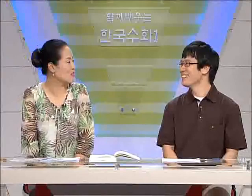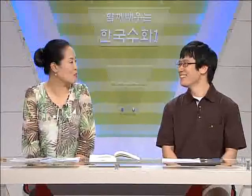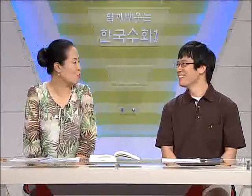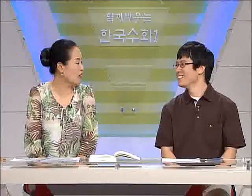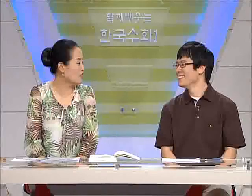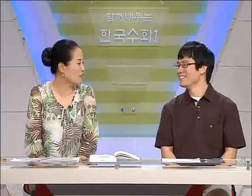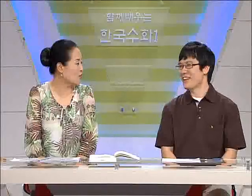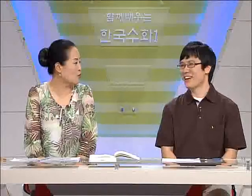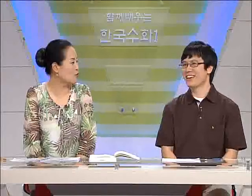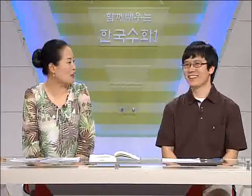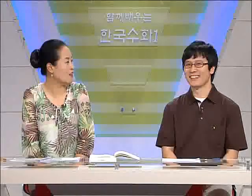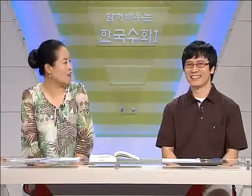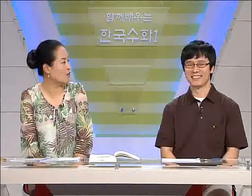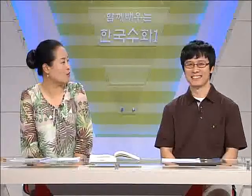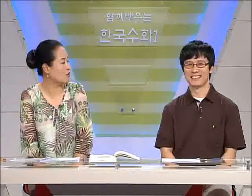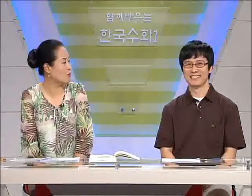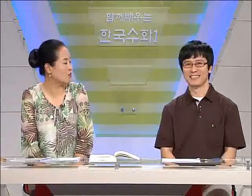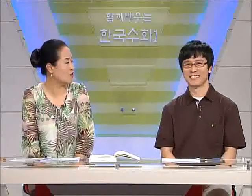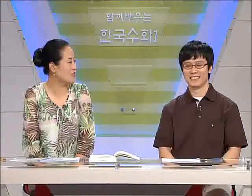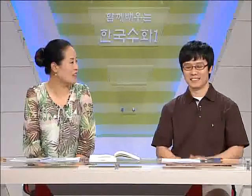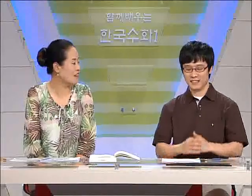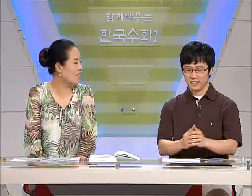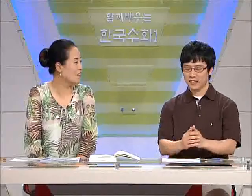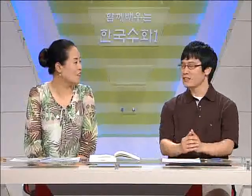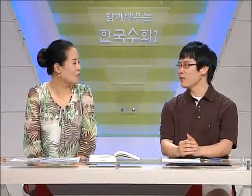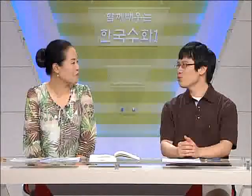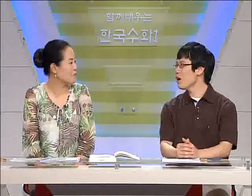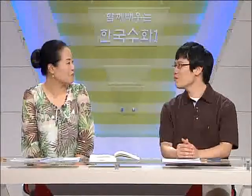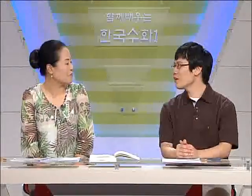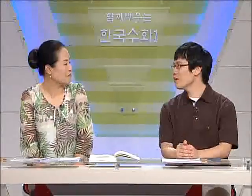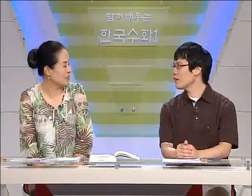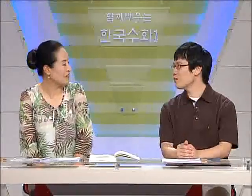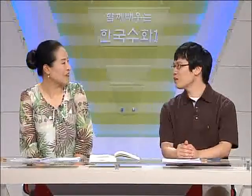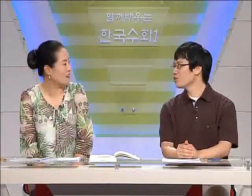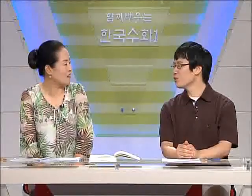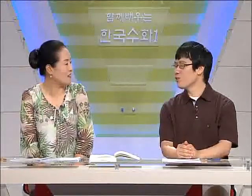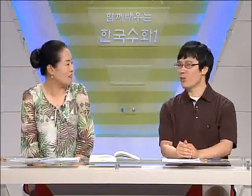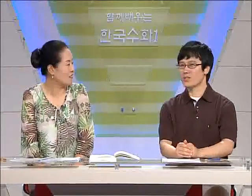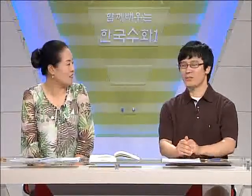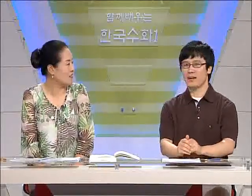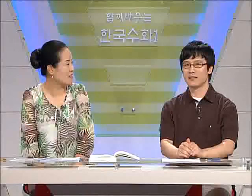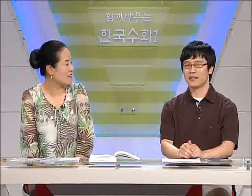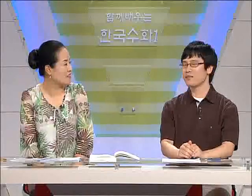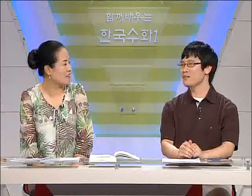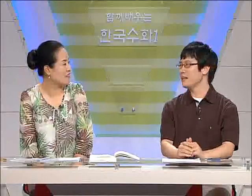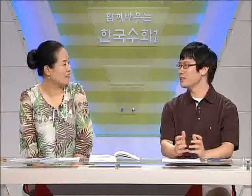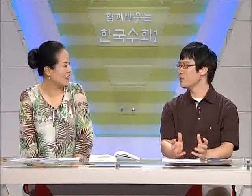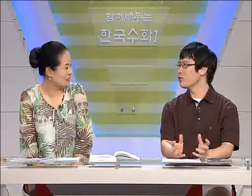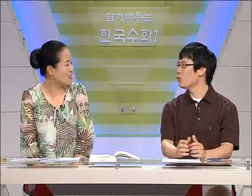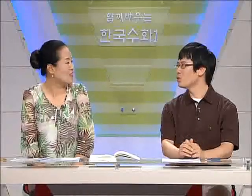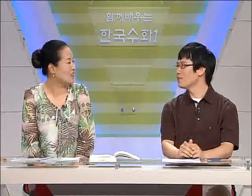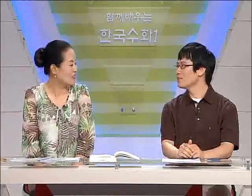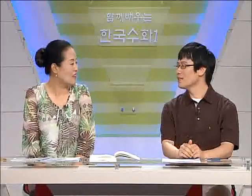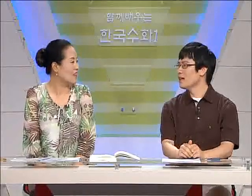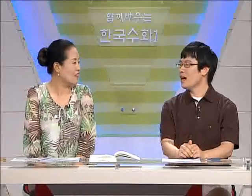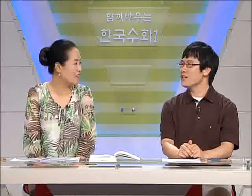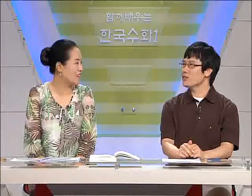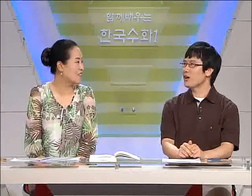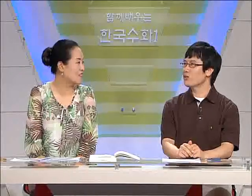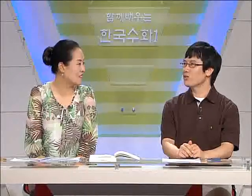선생님 올해는 어디로 네. 휴가 갈 계획을 혹시 좀 세우셨나요? 글쎄요. 휴가하면 아무래도 예. 복잡한 사람들 많은 그런 곳보다는 예. 한적하고